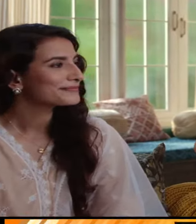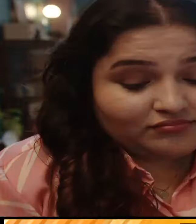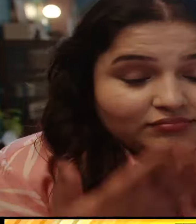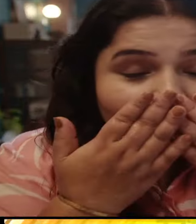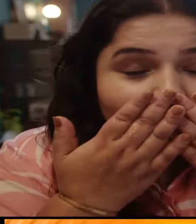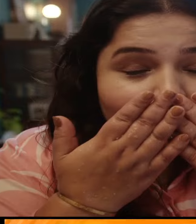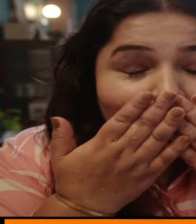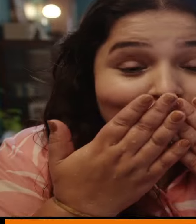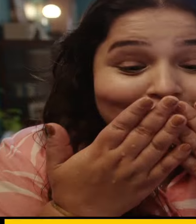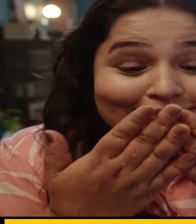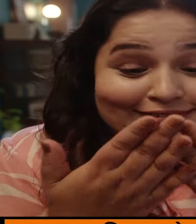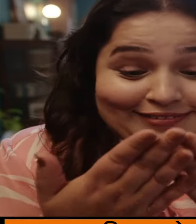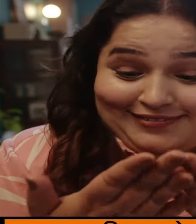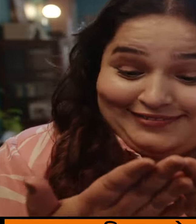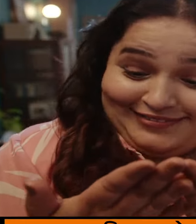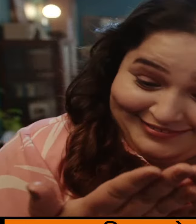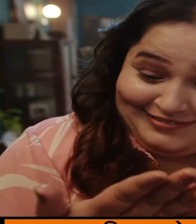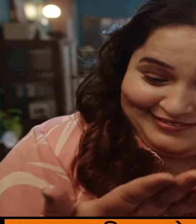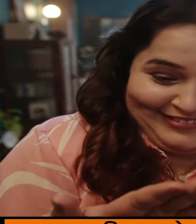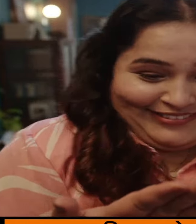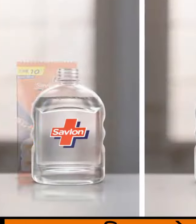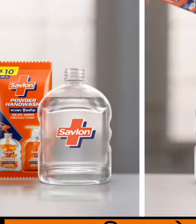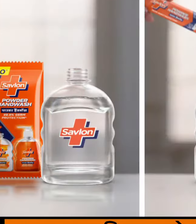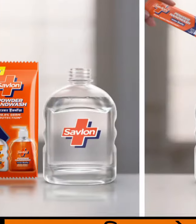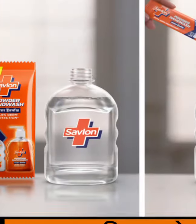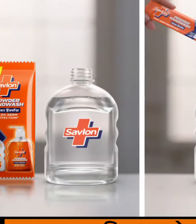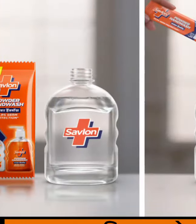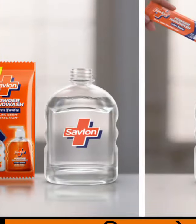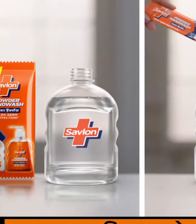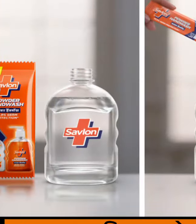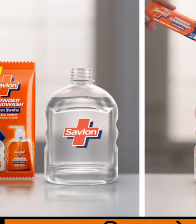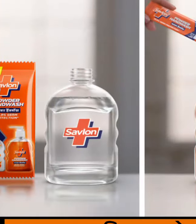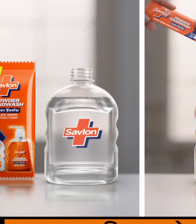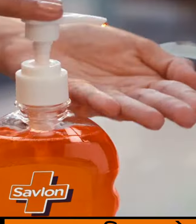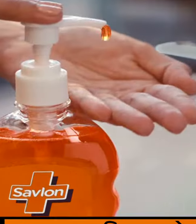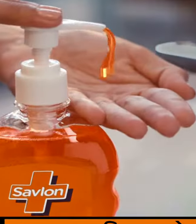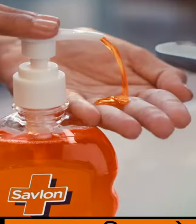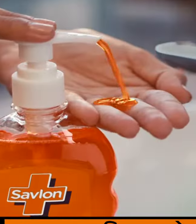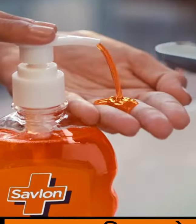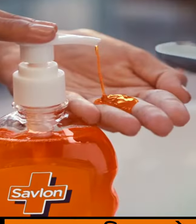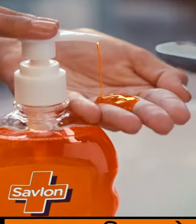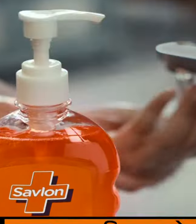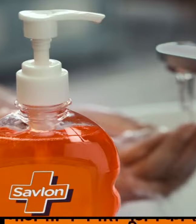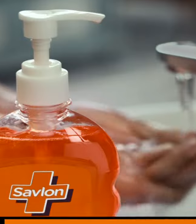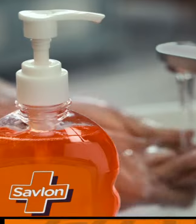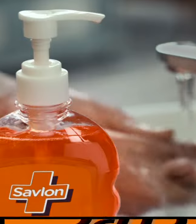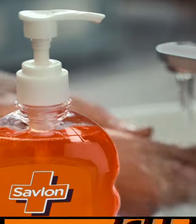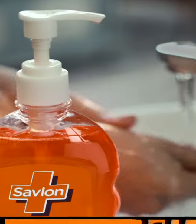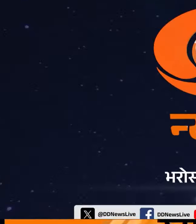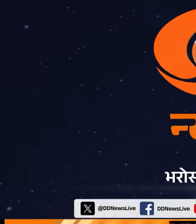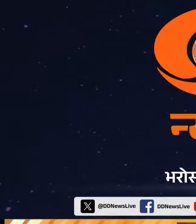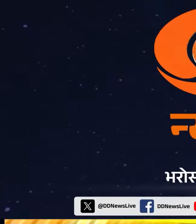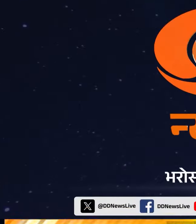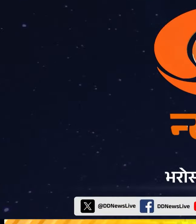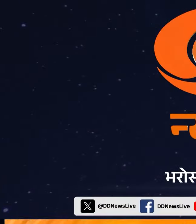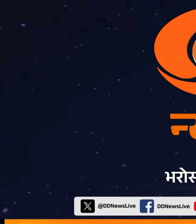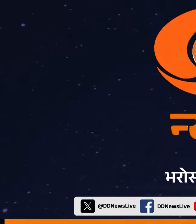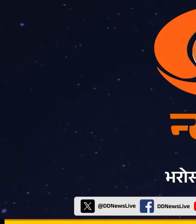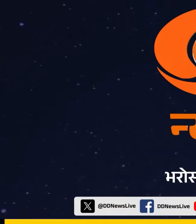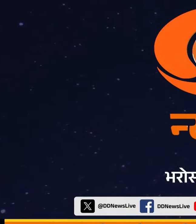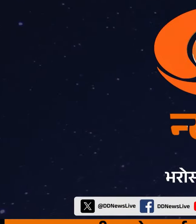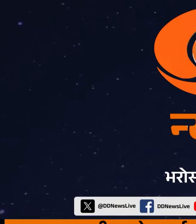का है। सिर्फ 10 रुपए में 200 ml हैंड वॉश बनाओ। सैवलॉन पाउडर टू जेल हैंड वॉश, जर्म से बचाए शान बढ़ाए।